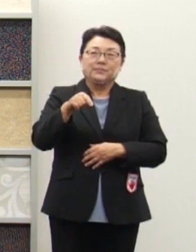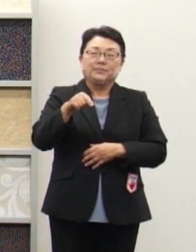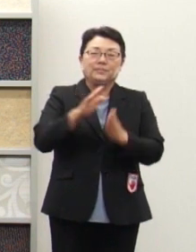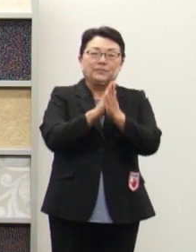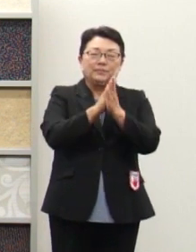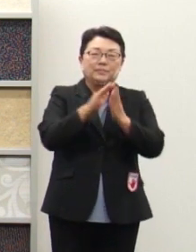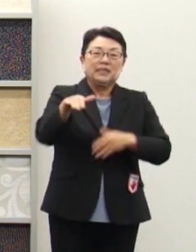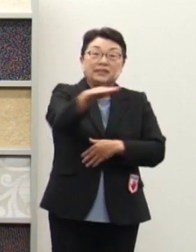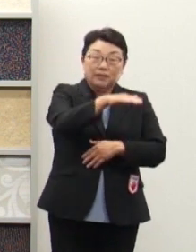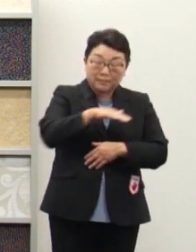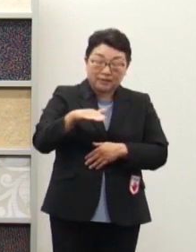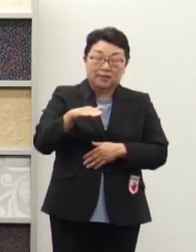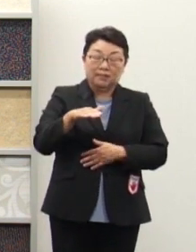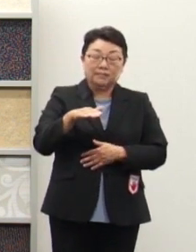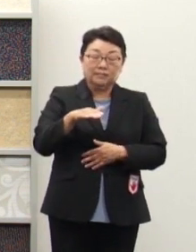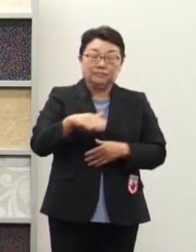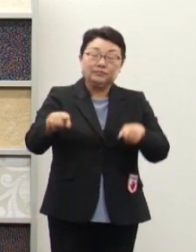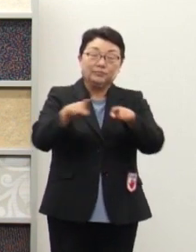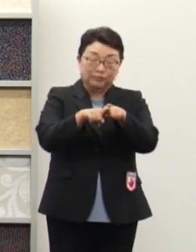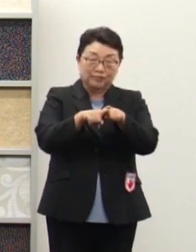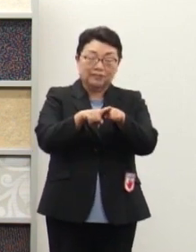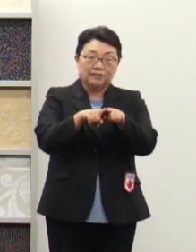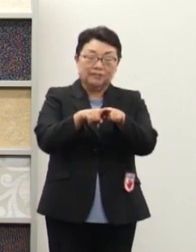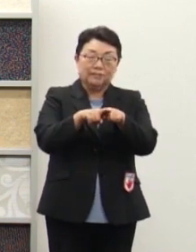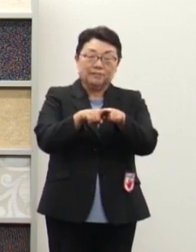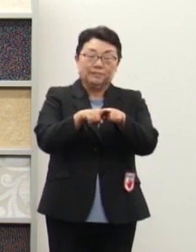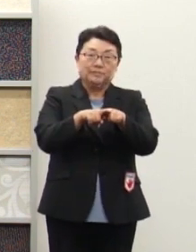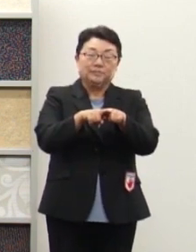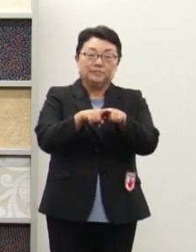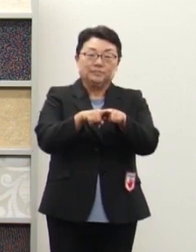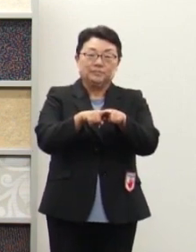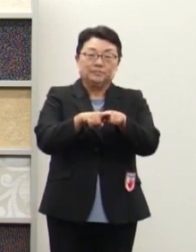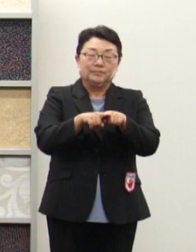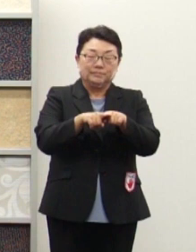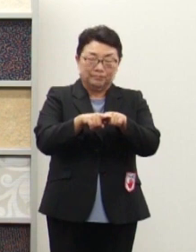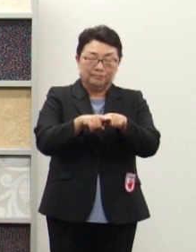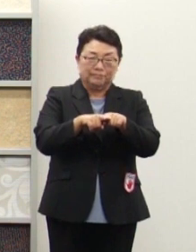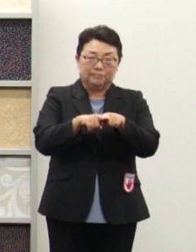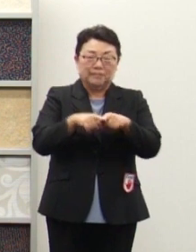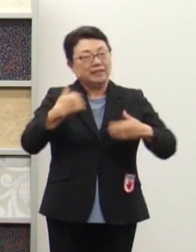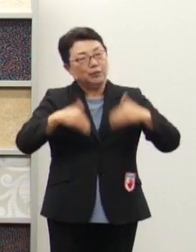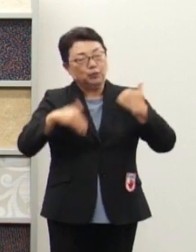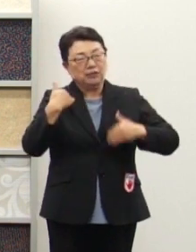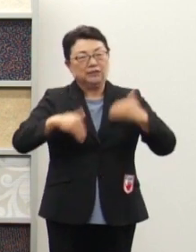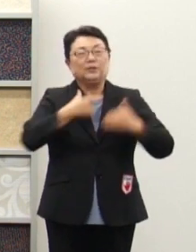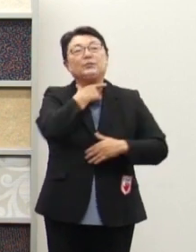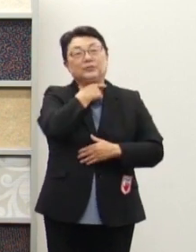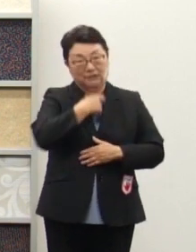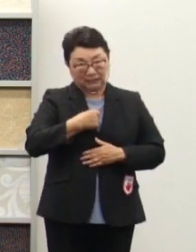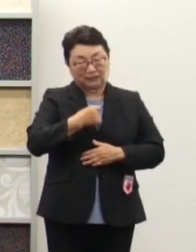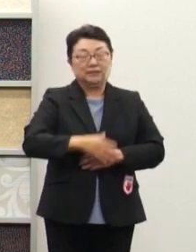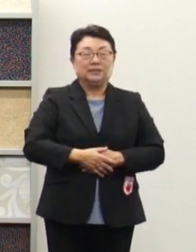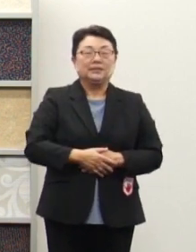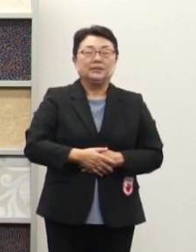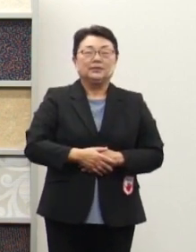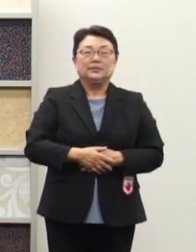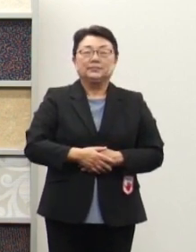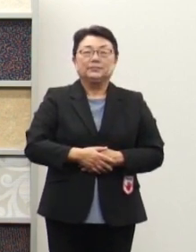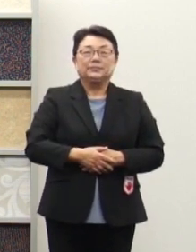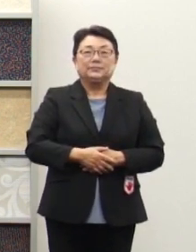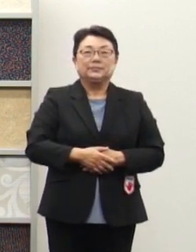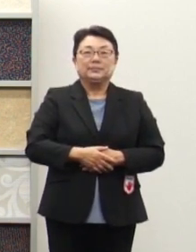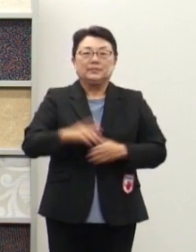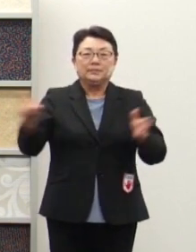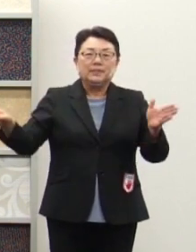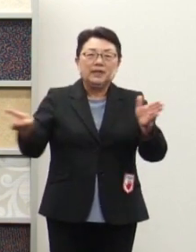県民の、皆様とですね、しっかり、楽しんでいただき、また、これまでです